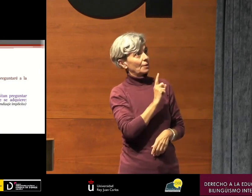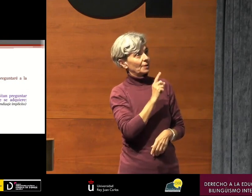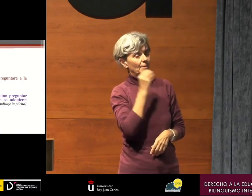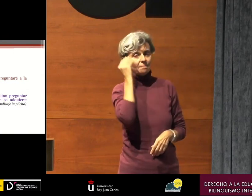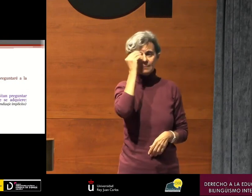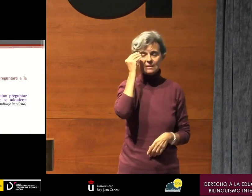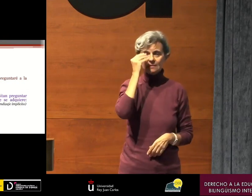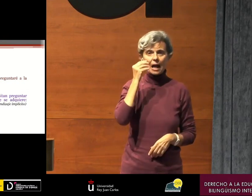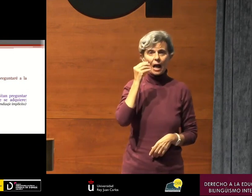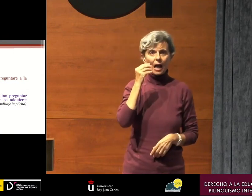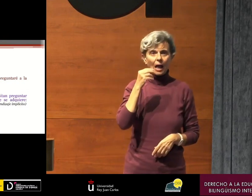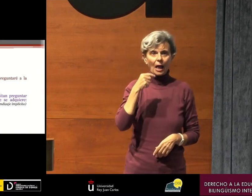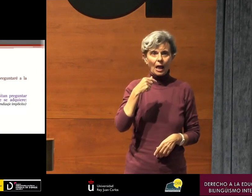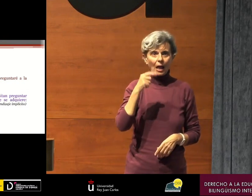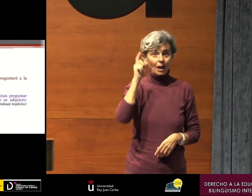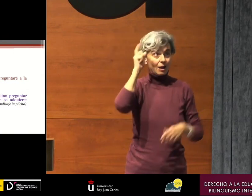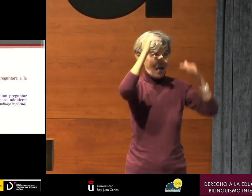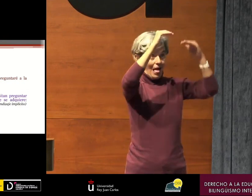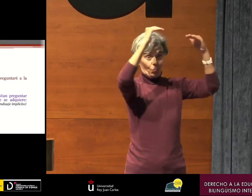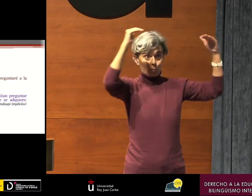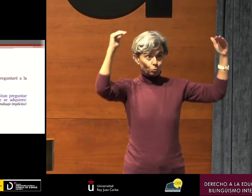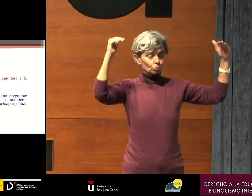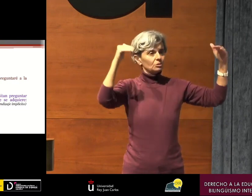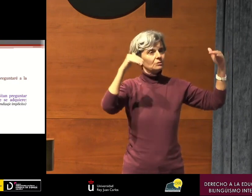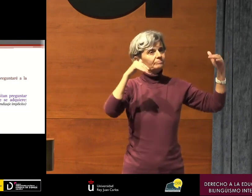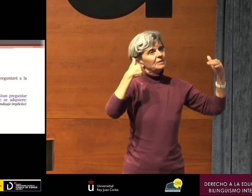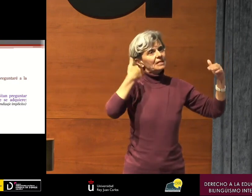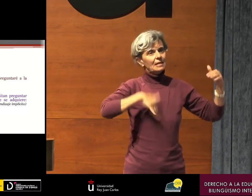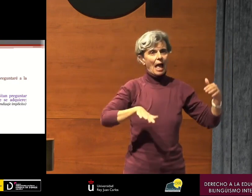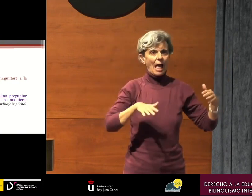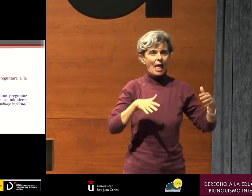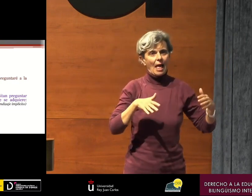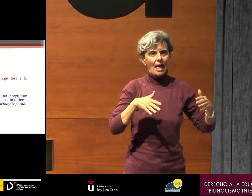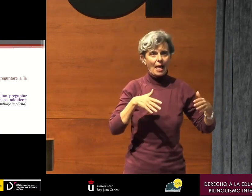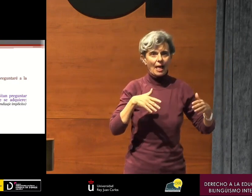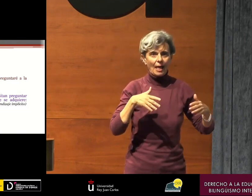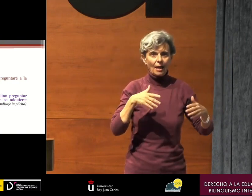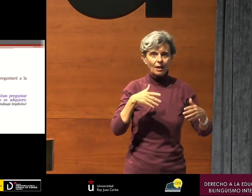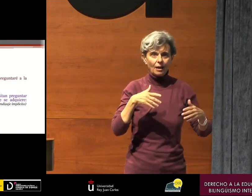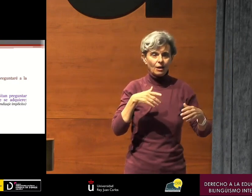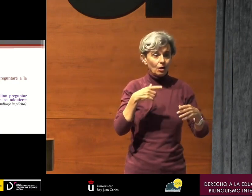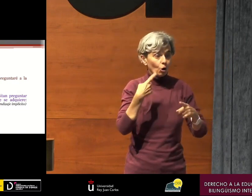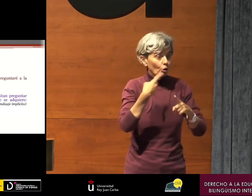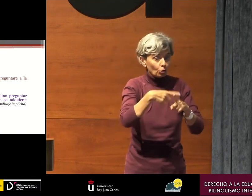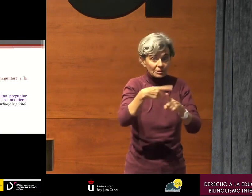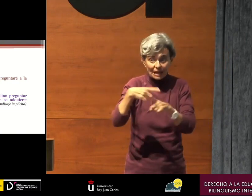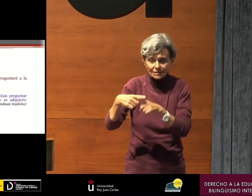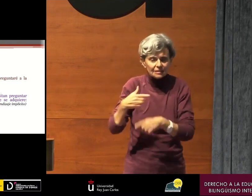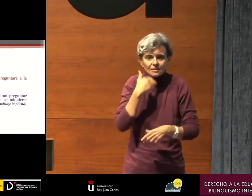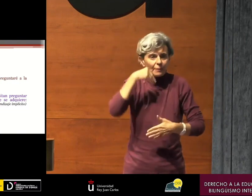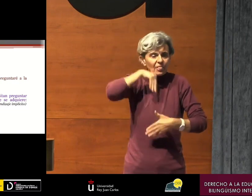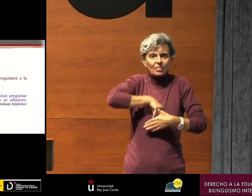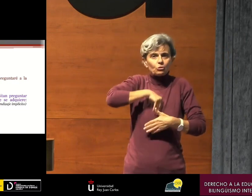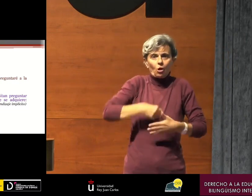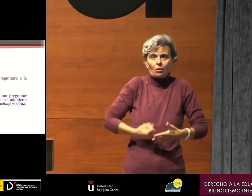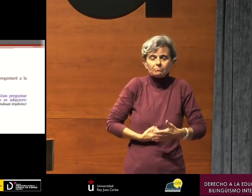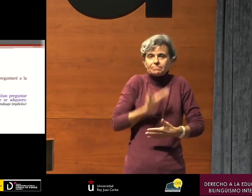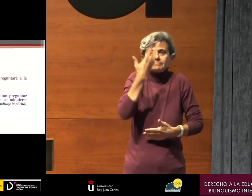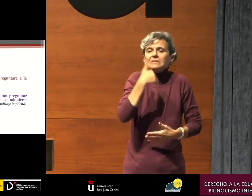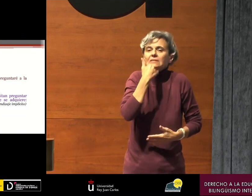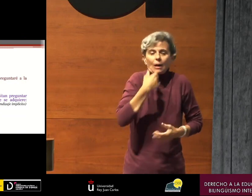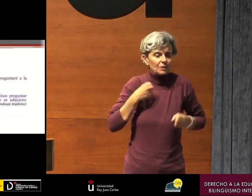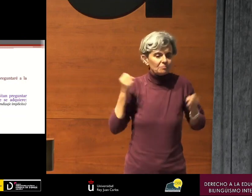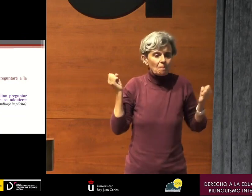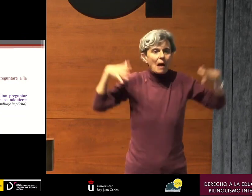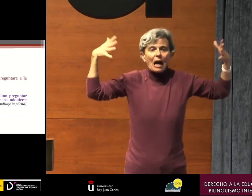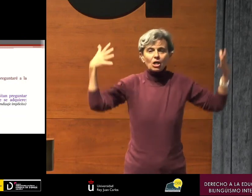ninguno de los dos lo saben, y el niño se puede dar cuenta de eso y decir, anda, pues los adultos también tienen que hacer preguntas, ¿no? No lo saben